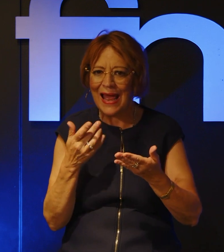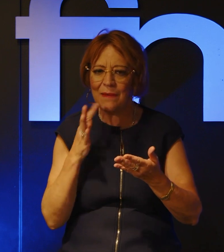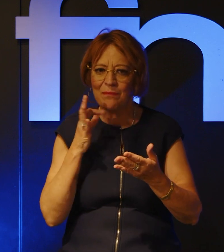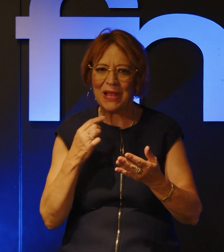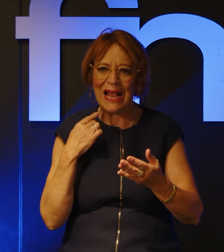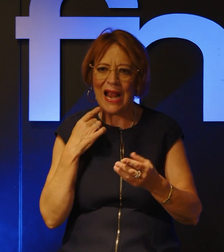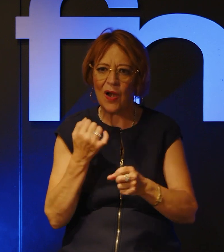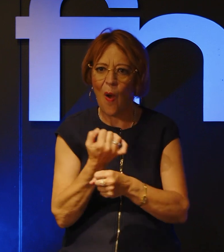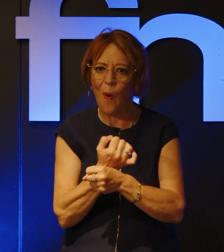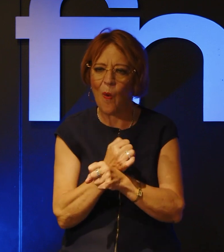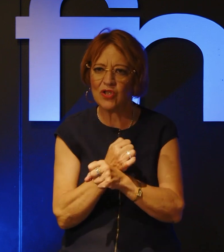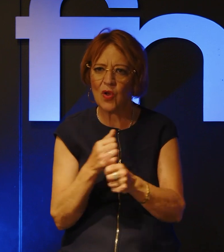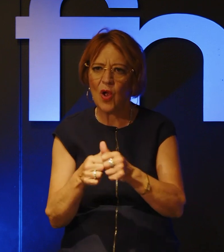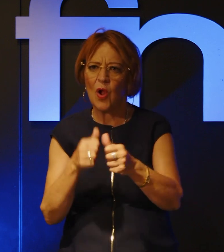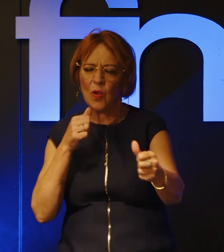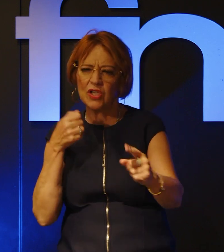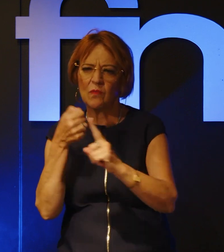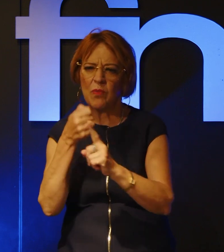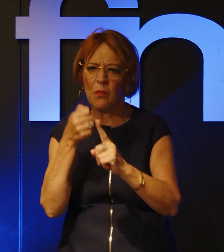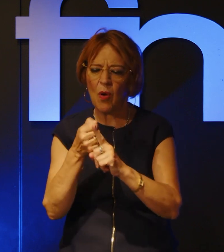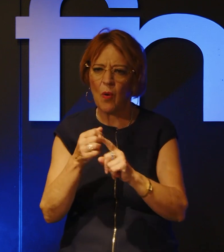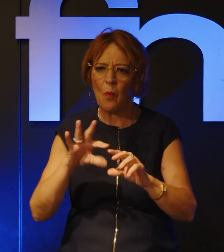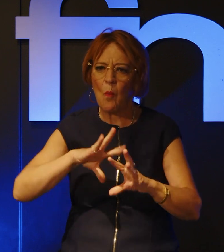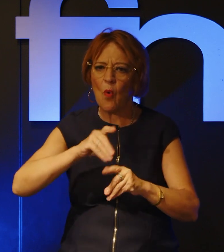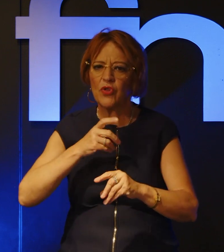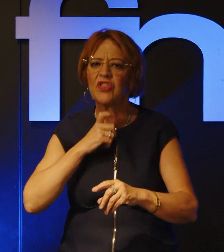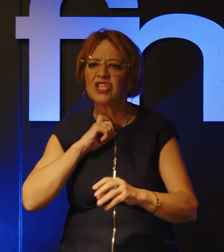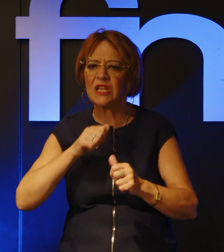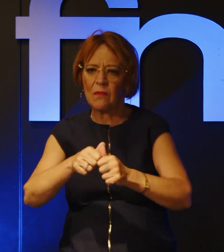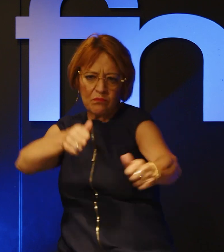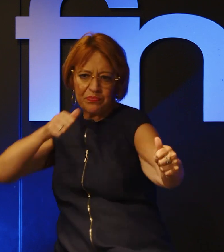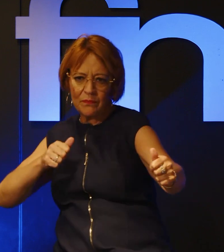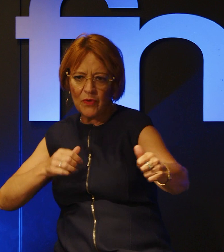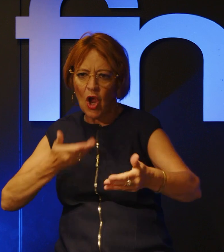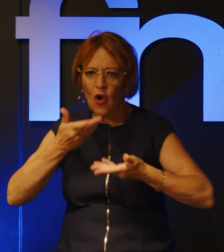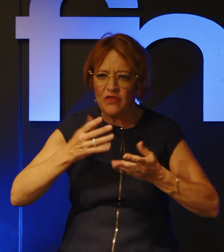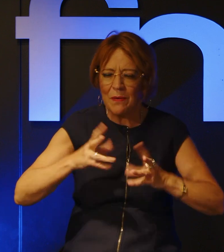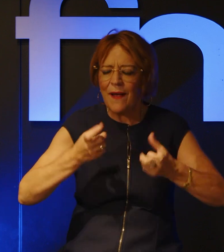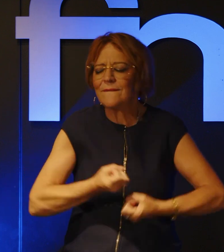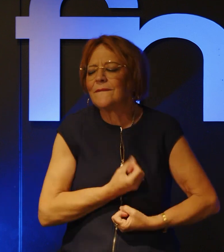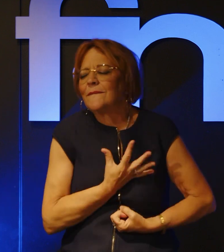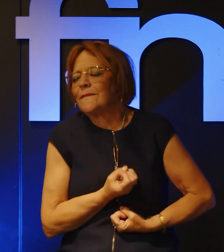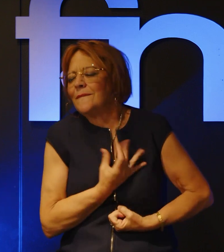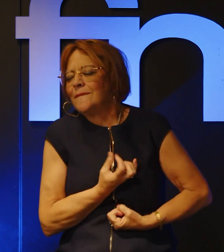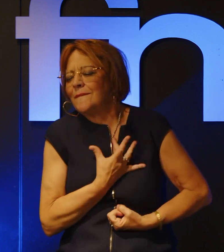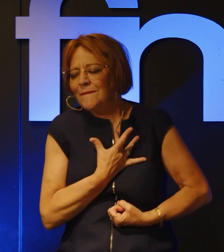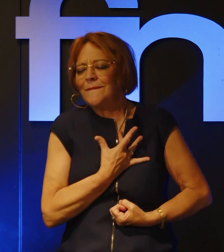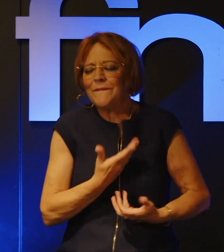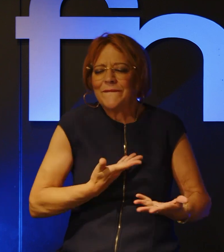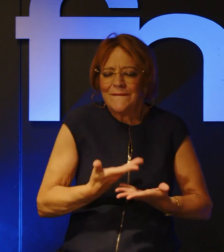osso longe das batalhas verbais do mundo digital conversar evoluir com paixão autenticidade